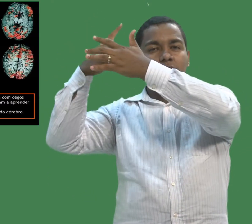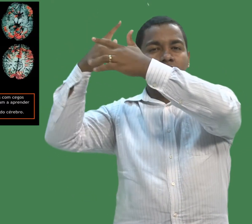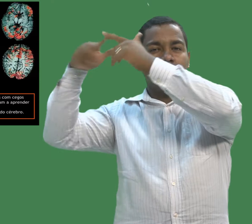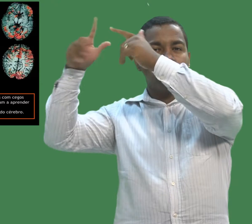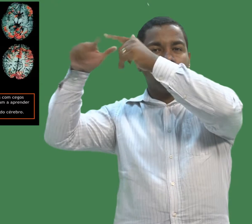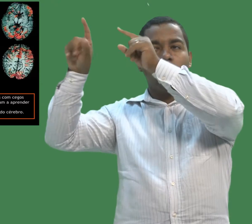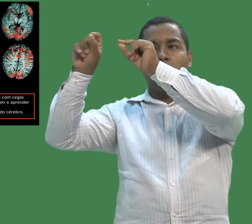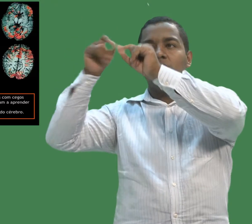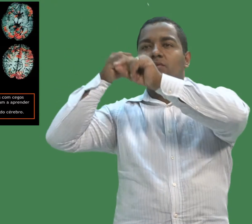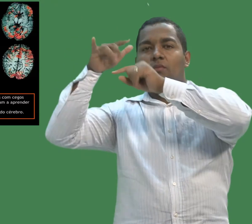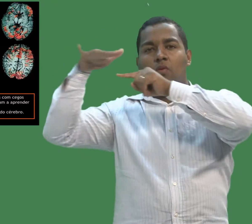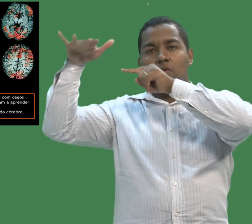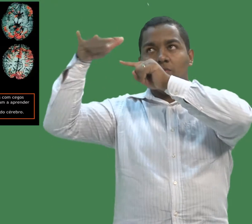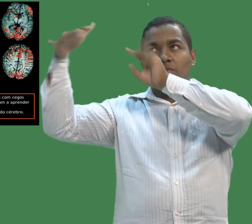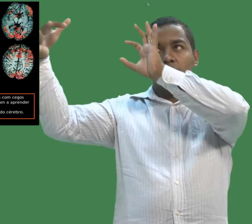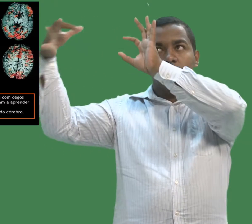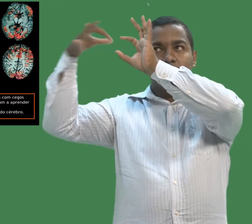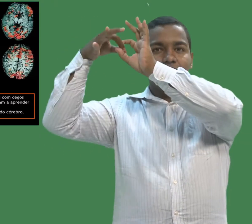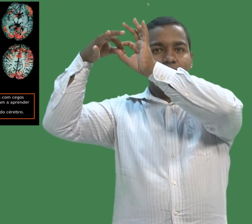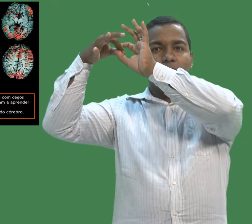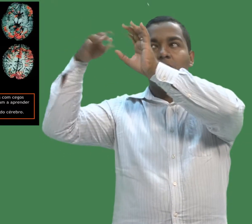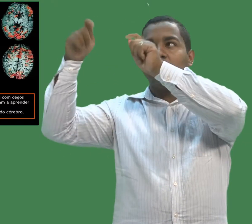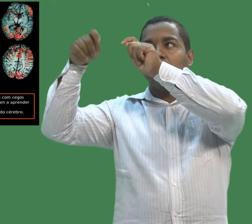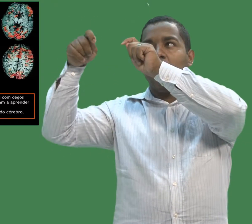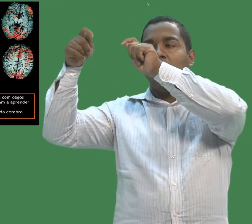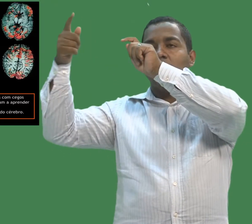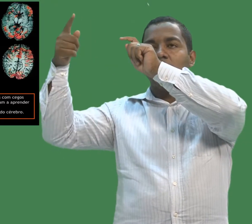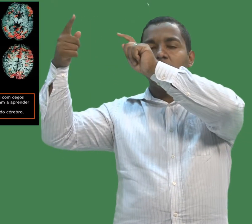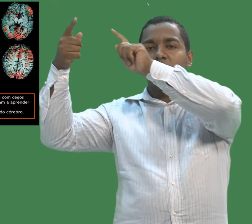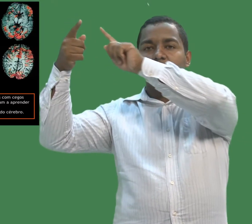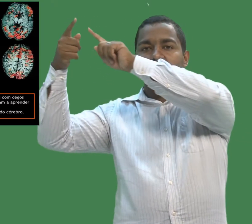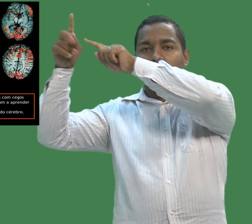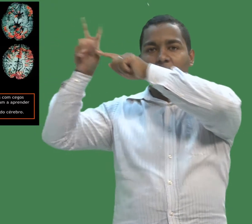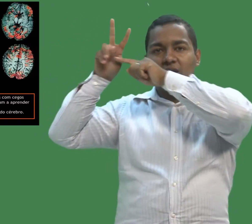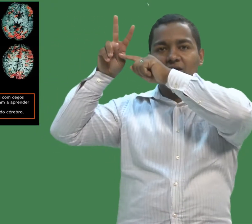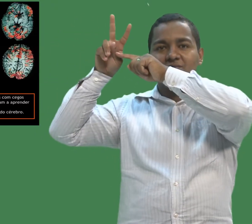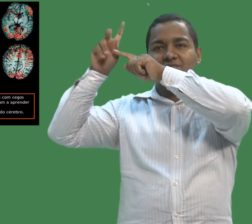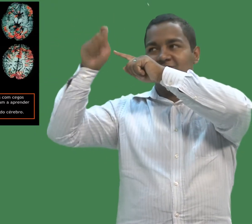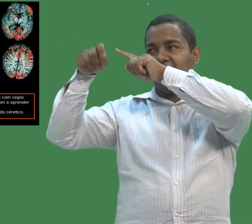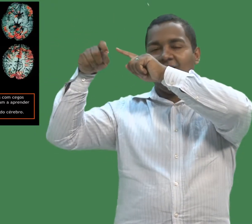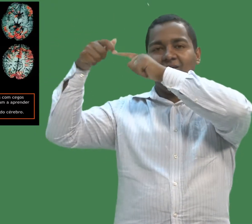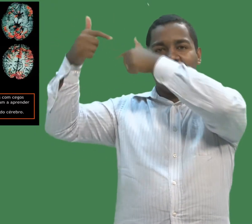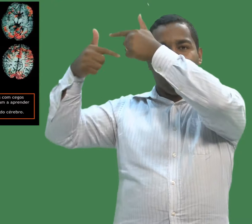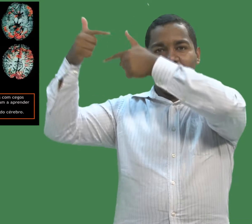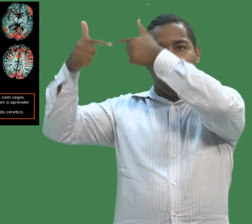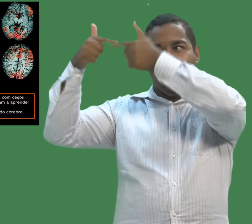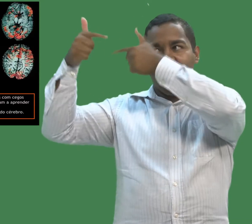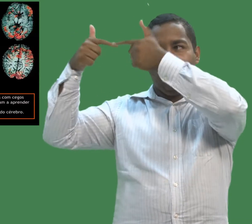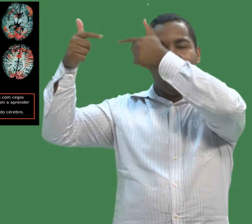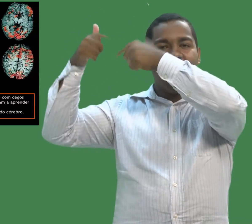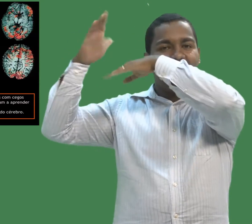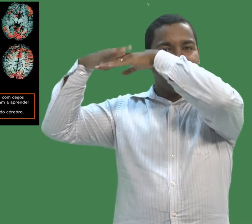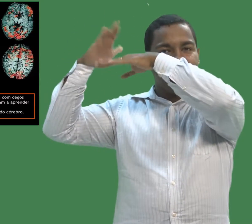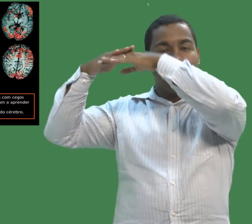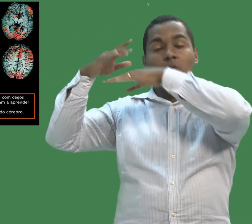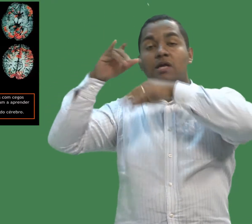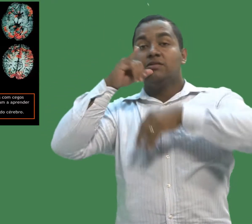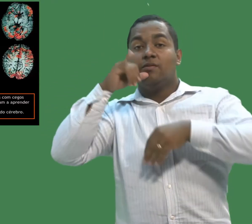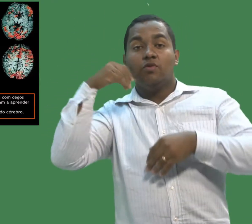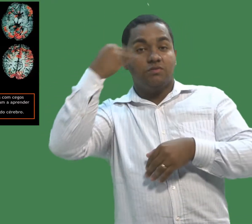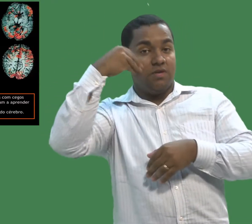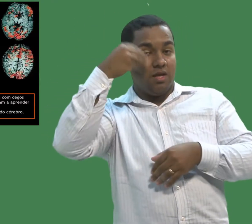outros neurônios que se encontram nas zonas vizinhas assumem as funções das áreas danificadas. As experiências feitas com